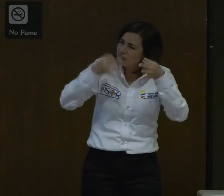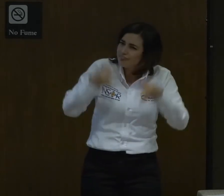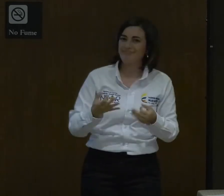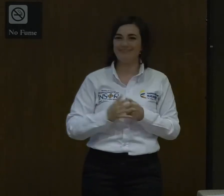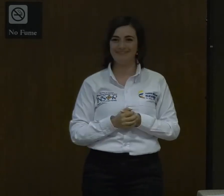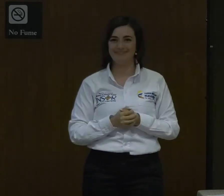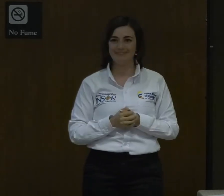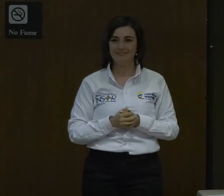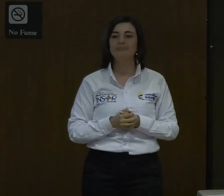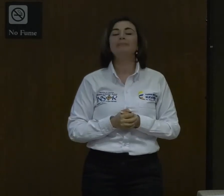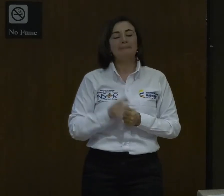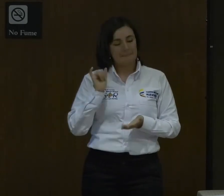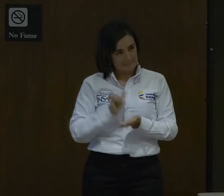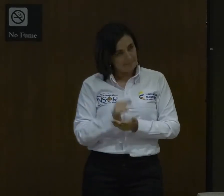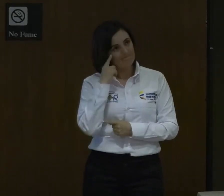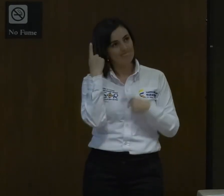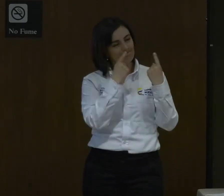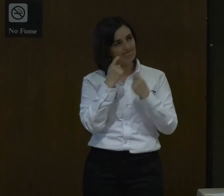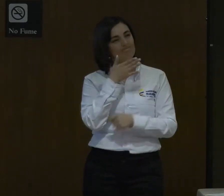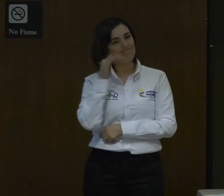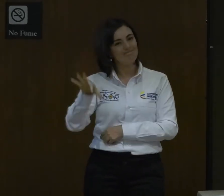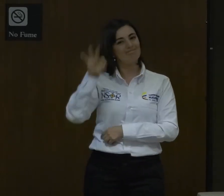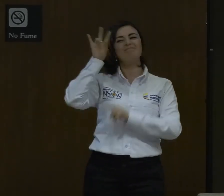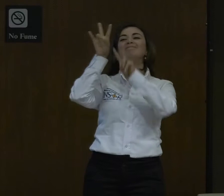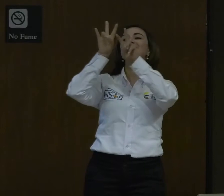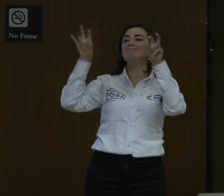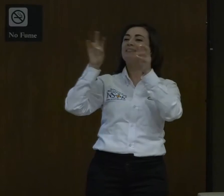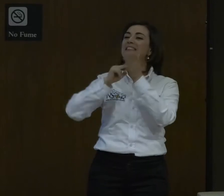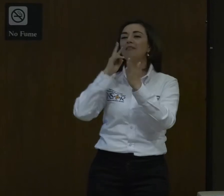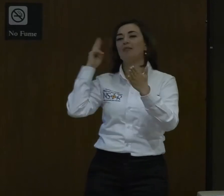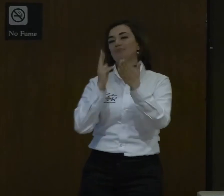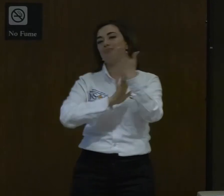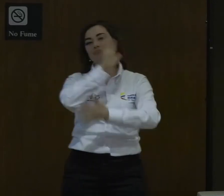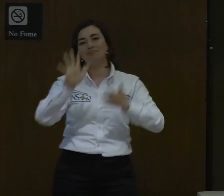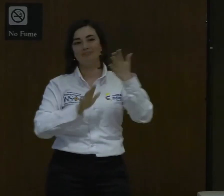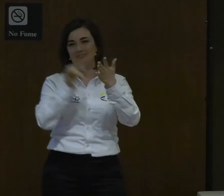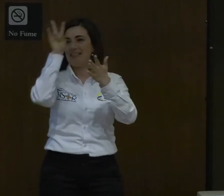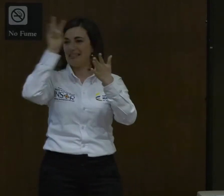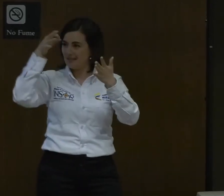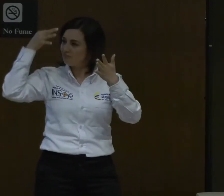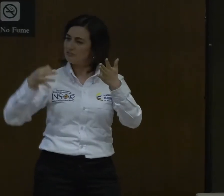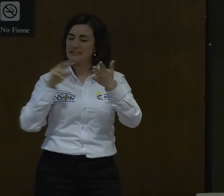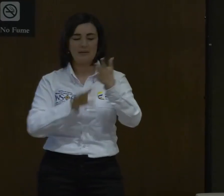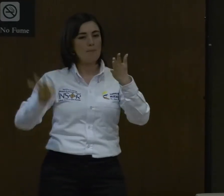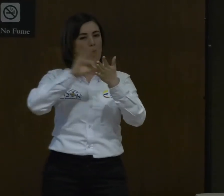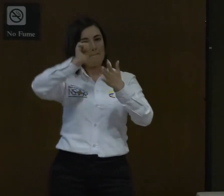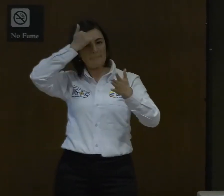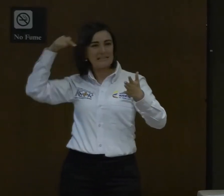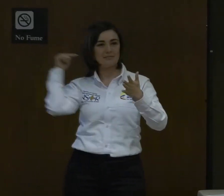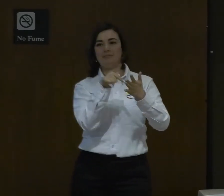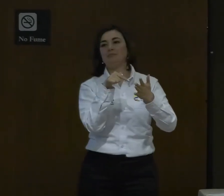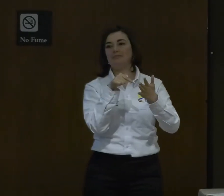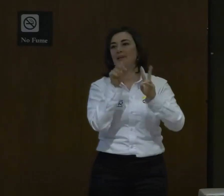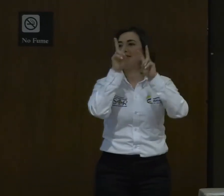Y por eso he elegido el tema del reconocimiento de las lenguas de señas como el eje